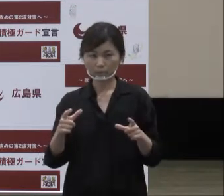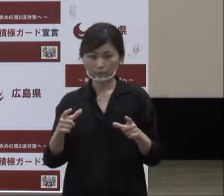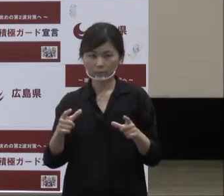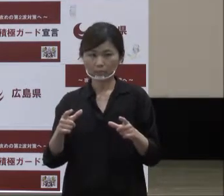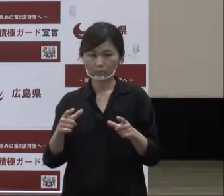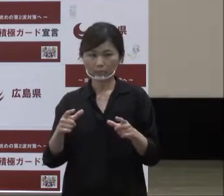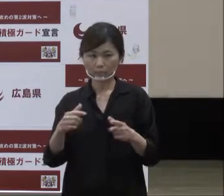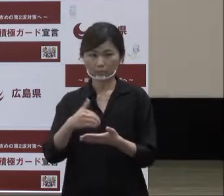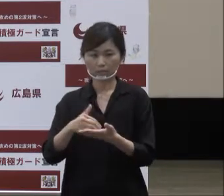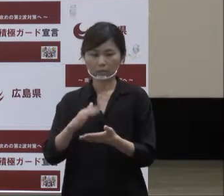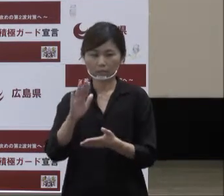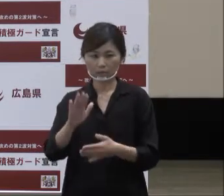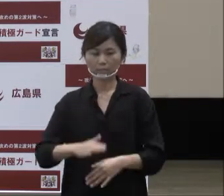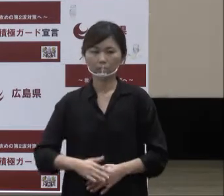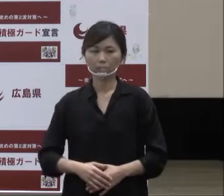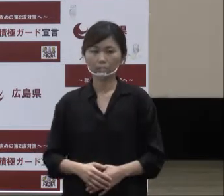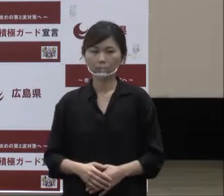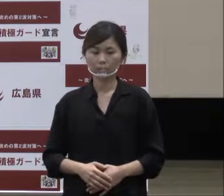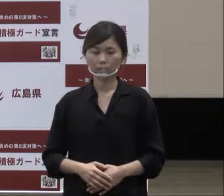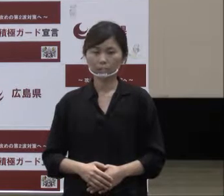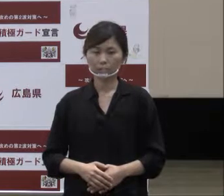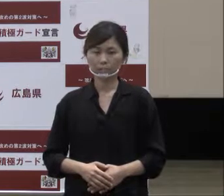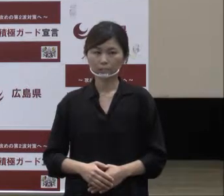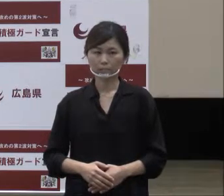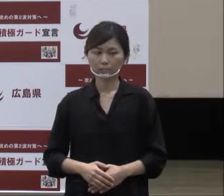ると思いますけれども、そのあたり、何か、